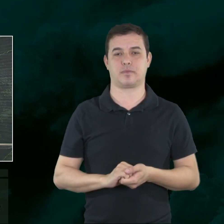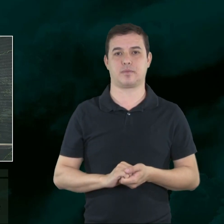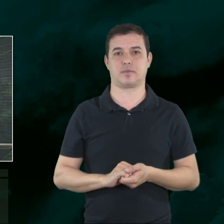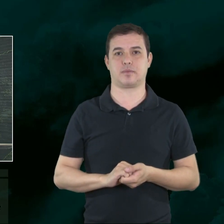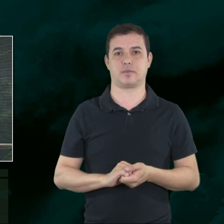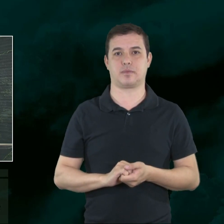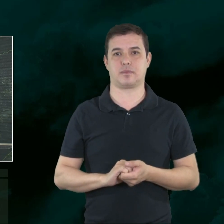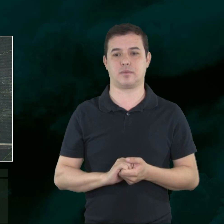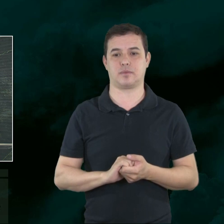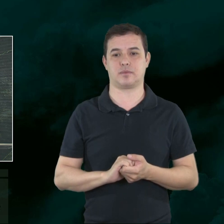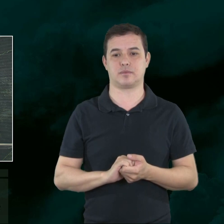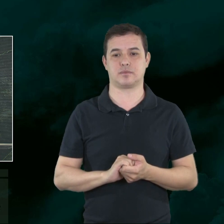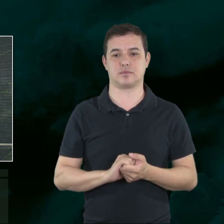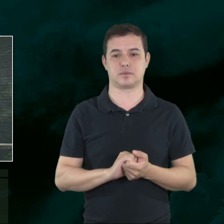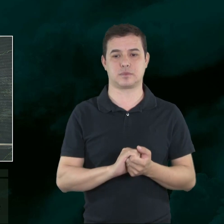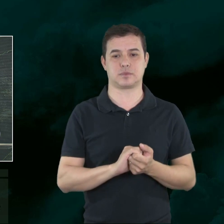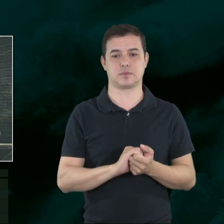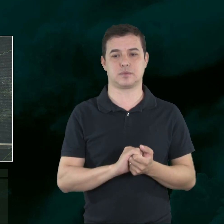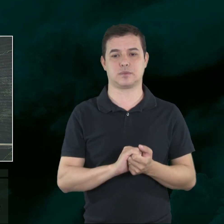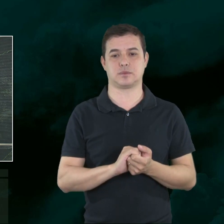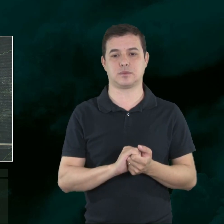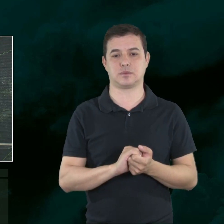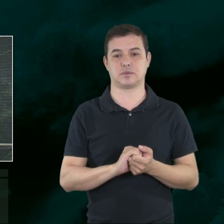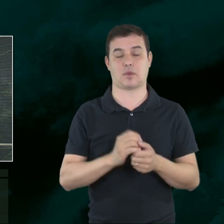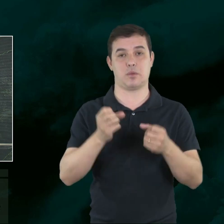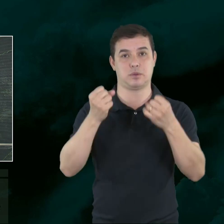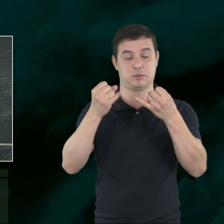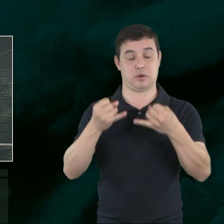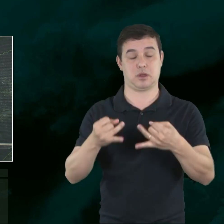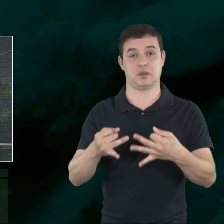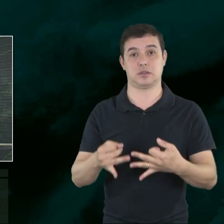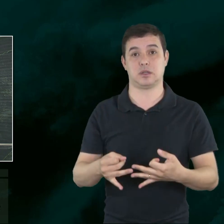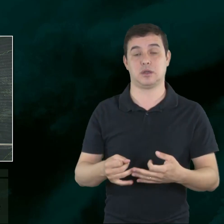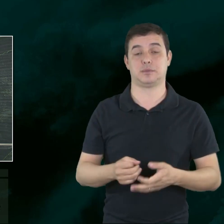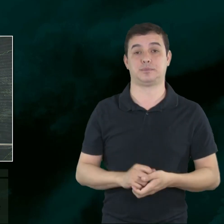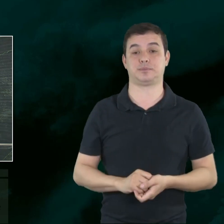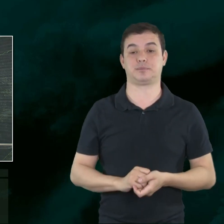nota, a nota 2, né, que diz o seguinte: